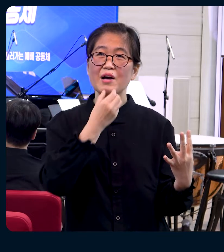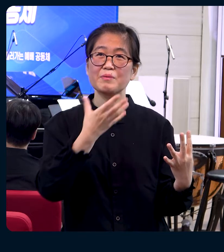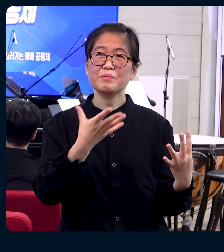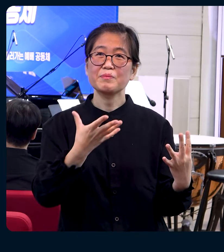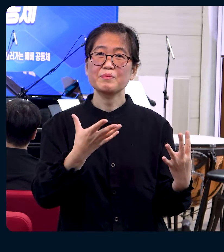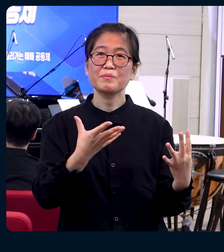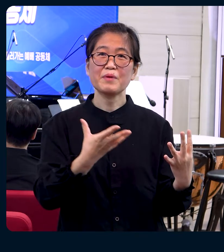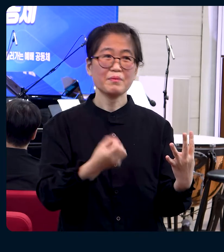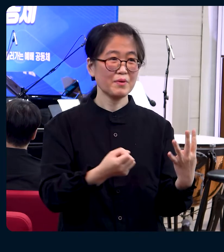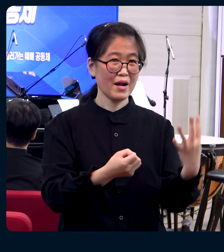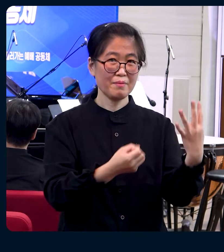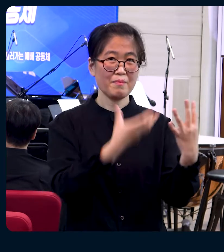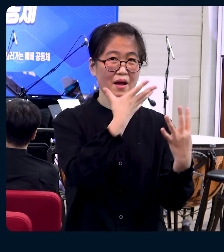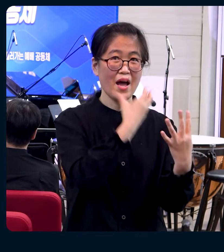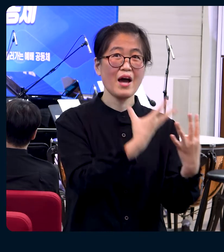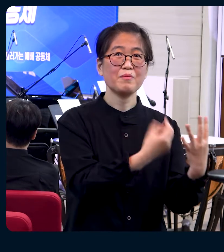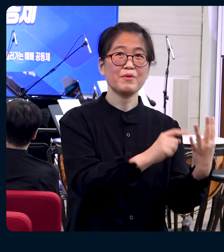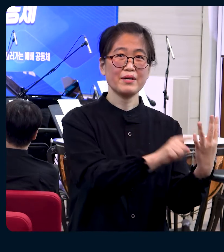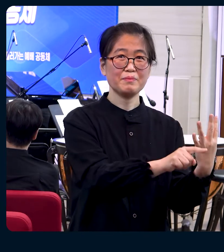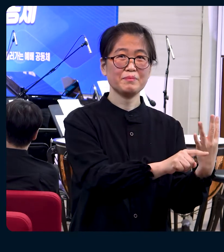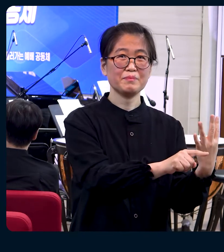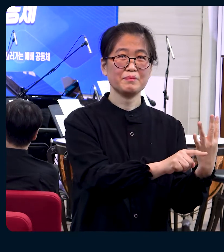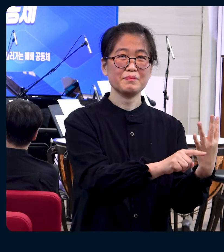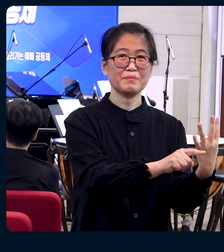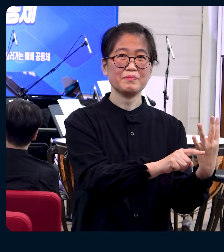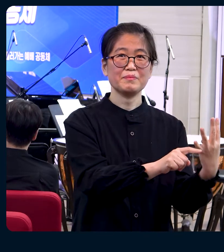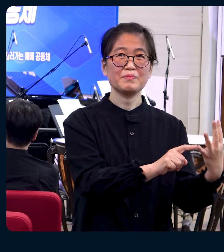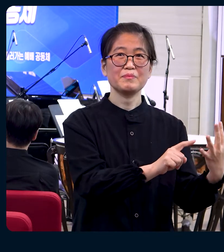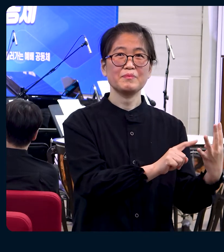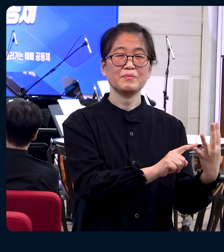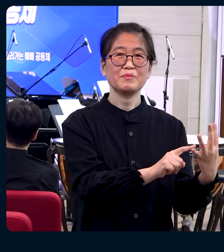아브라함에게요. 이분이 아브라함입니다.